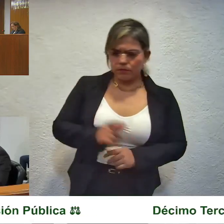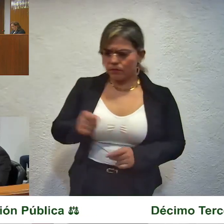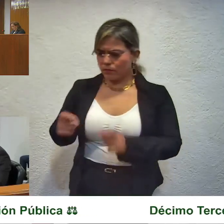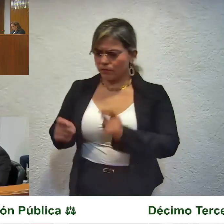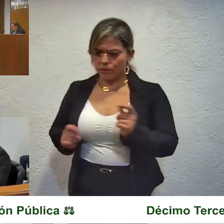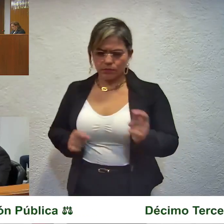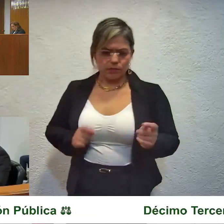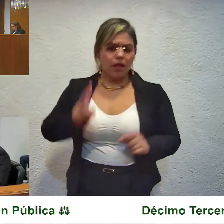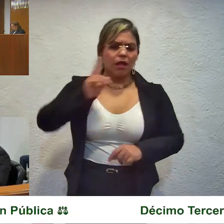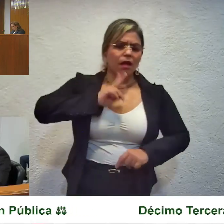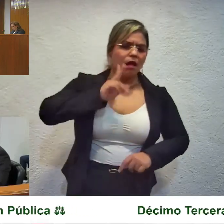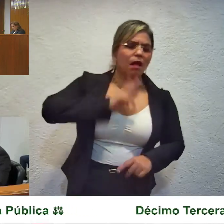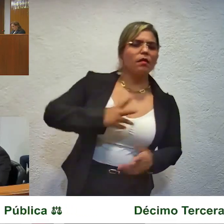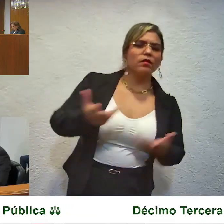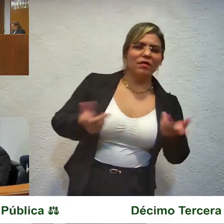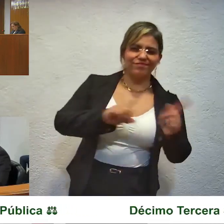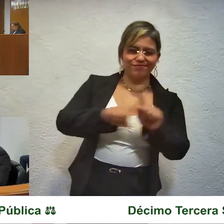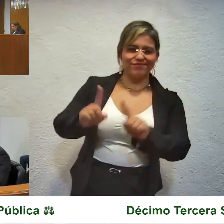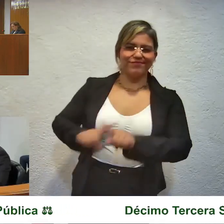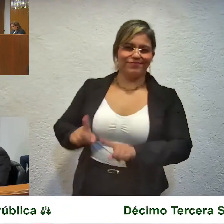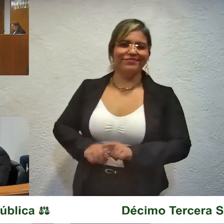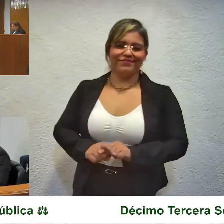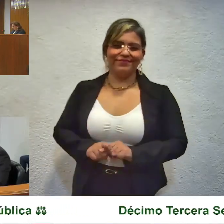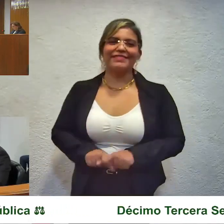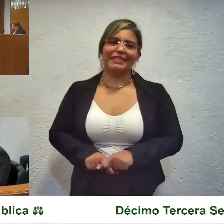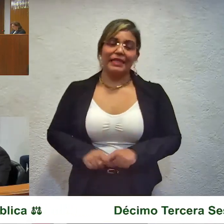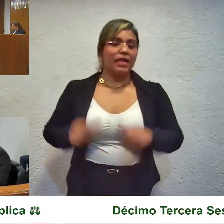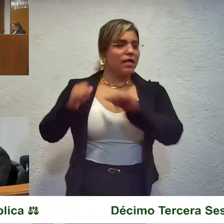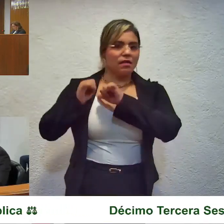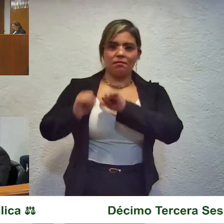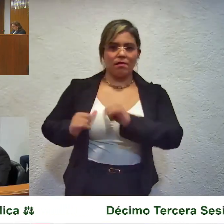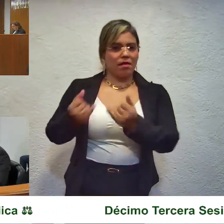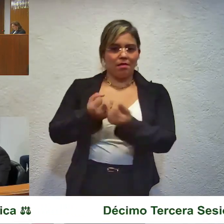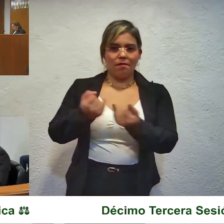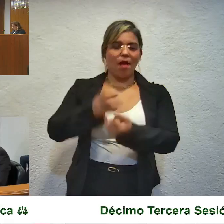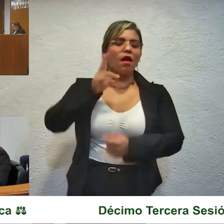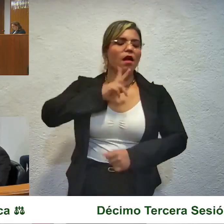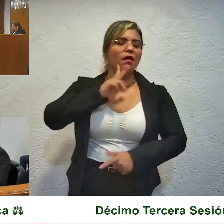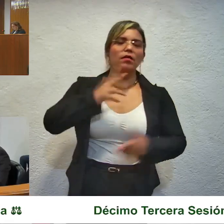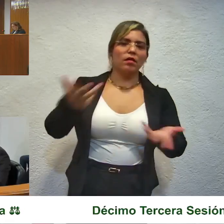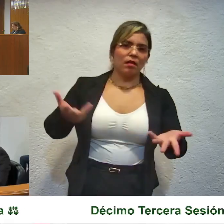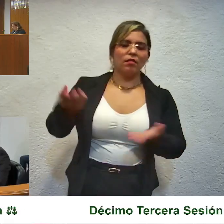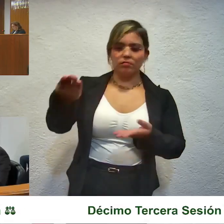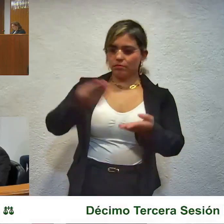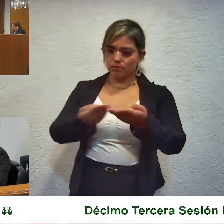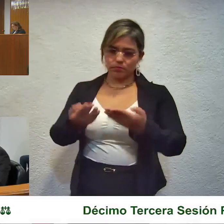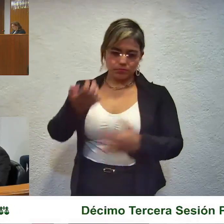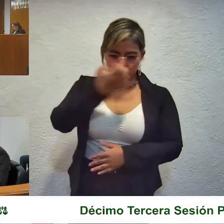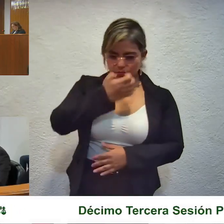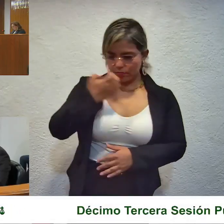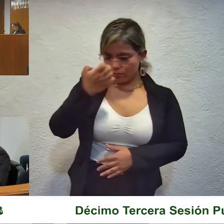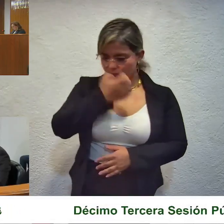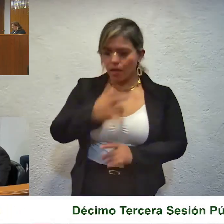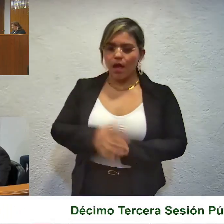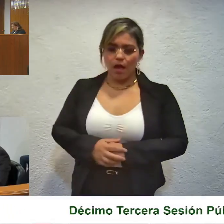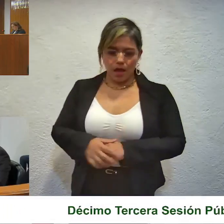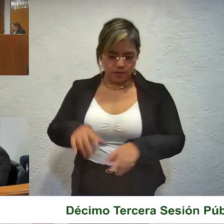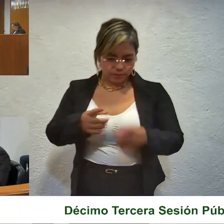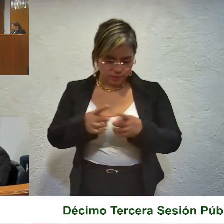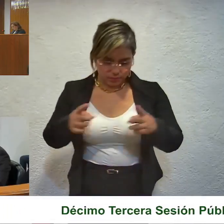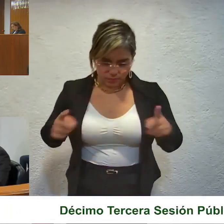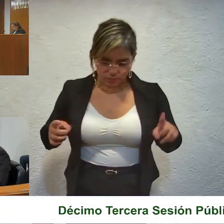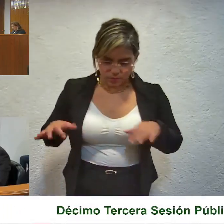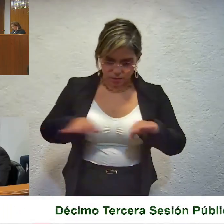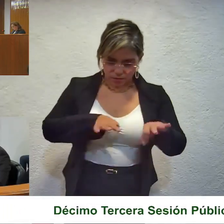pruebas ofrecidas por las partes y de aquellas recabadas por la autoridad instructora. Asimismo, conforme a la metodología establecida en la